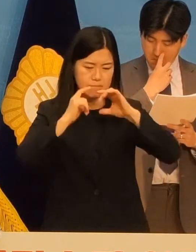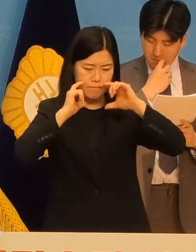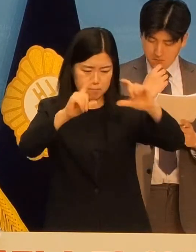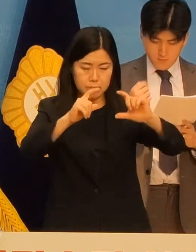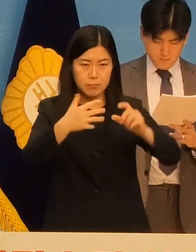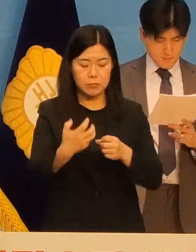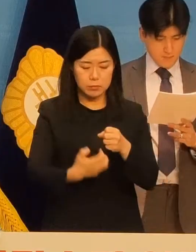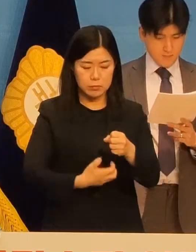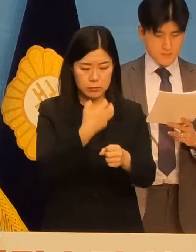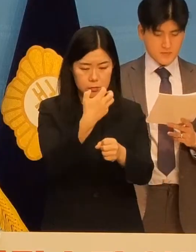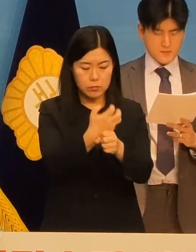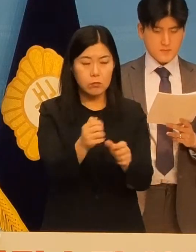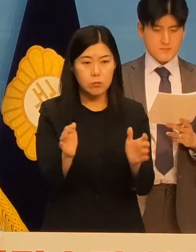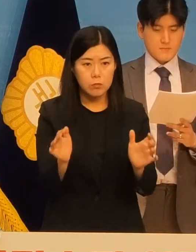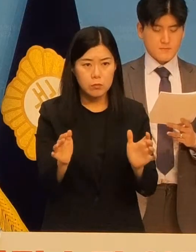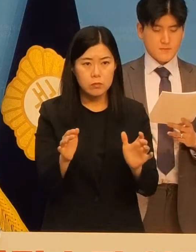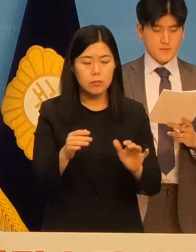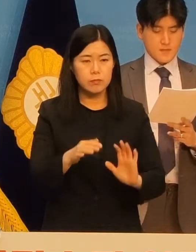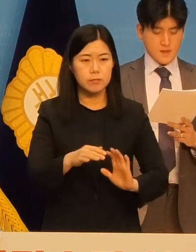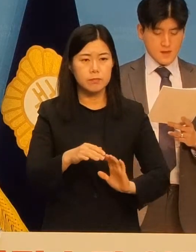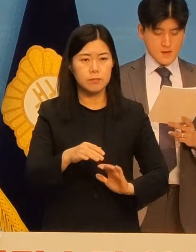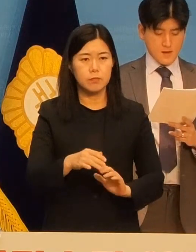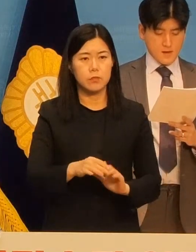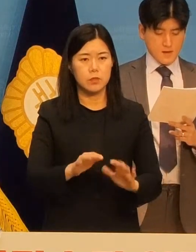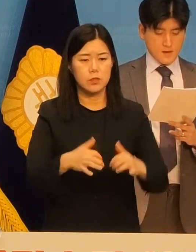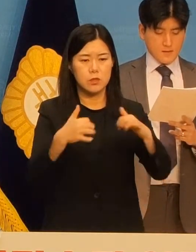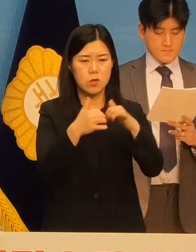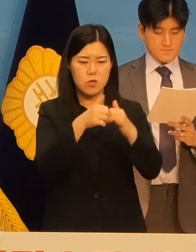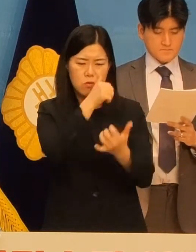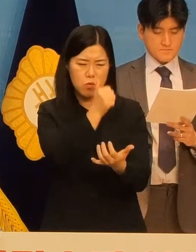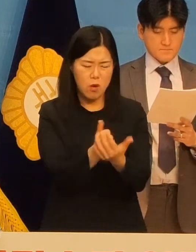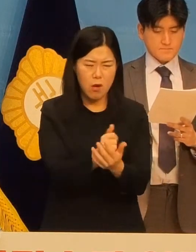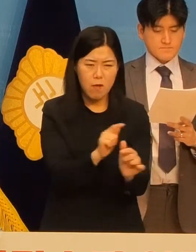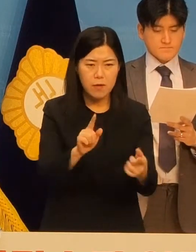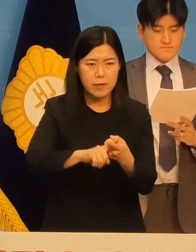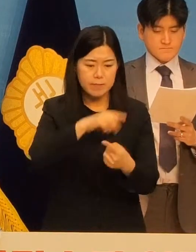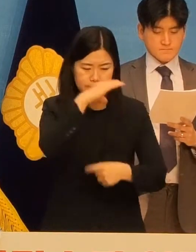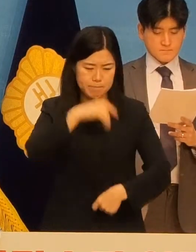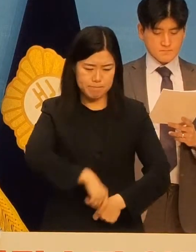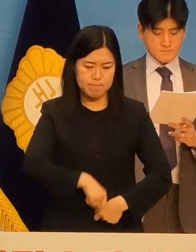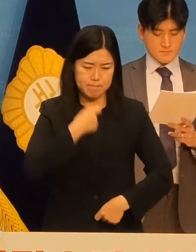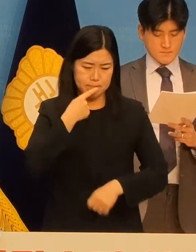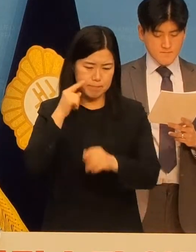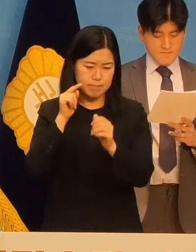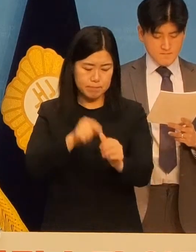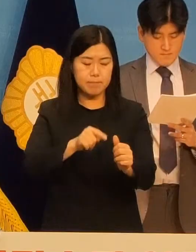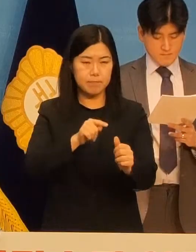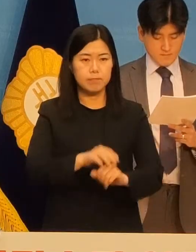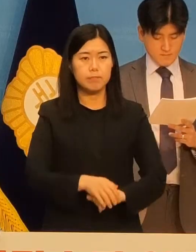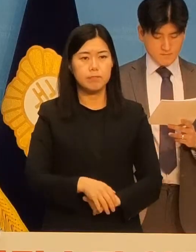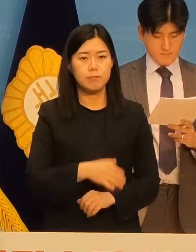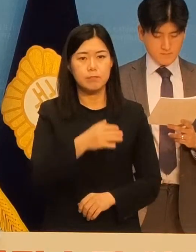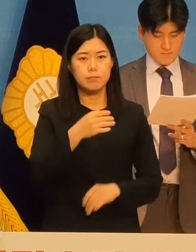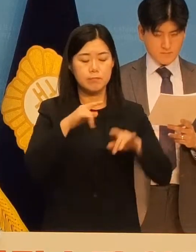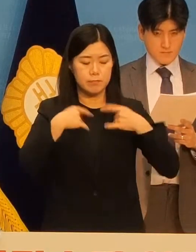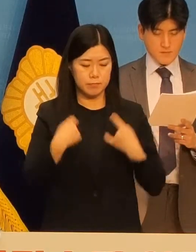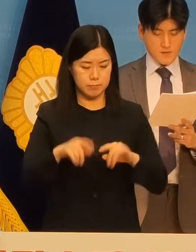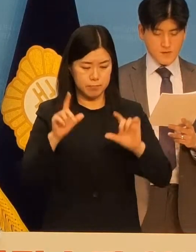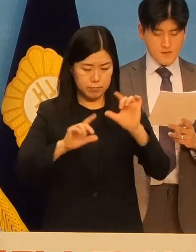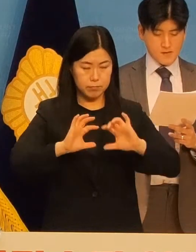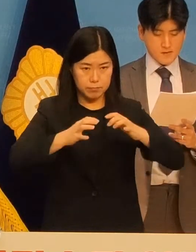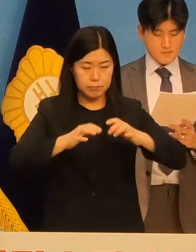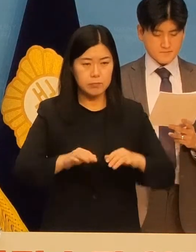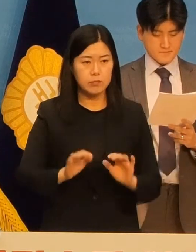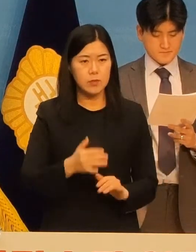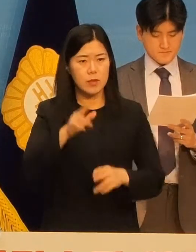80년 만에 반인륜적인 전쟁 범죄에 대해 정의를 실현했습니다. 프랑스는 나치에